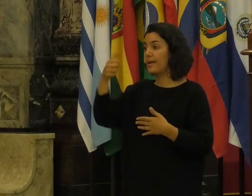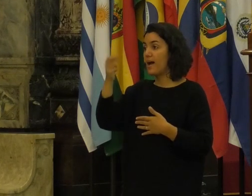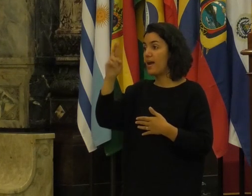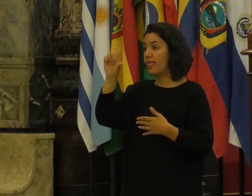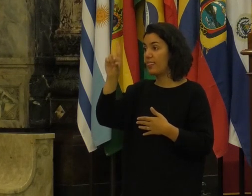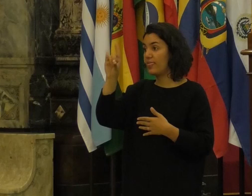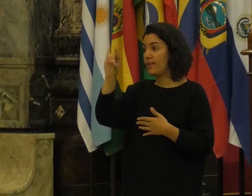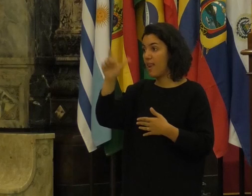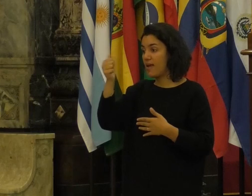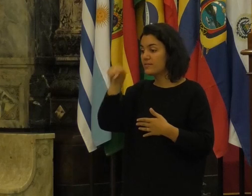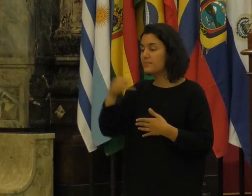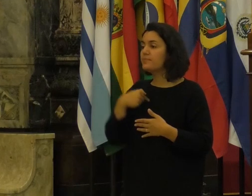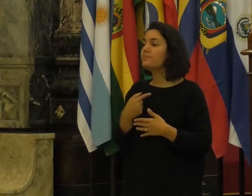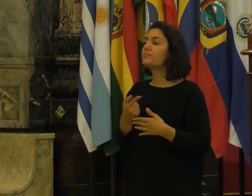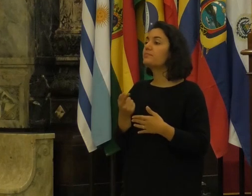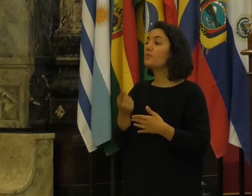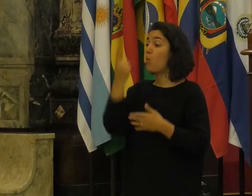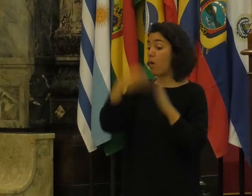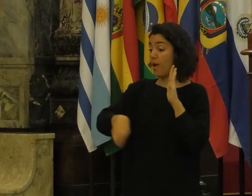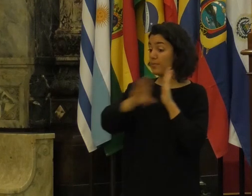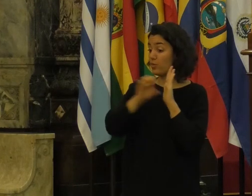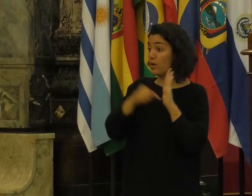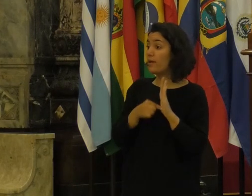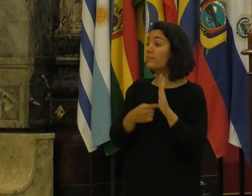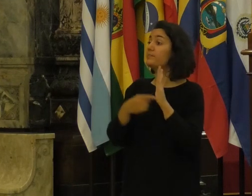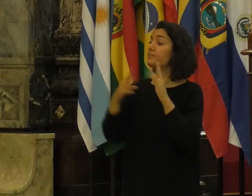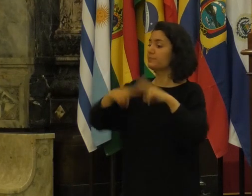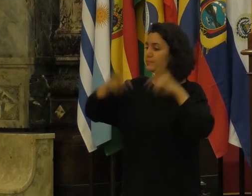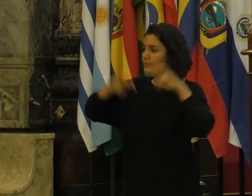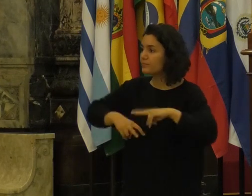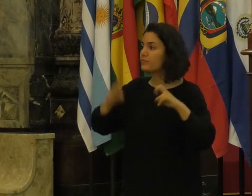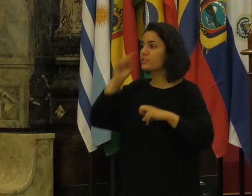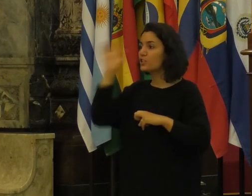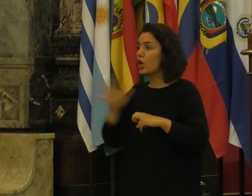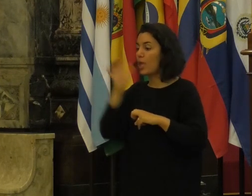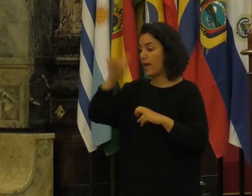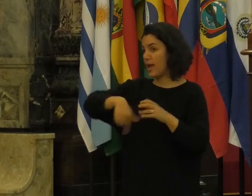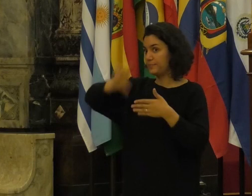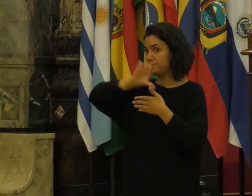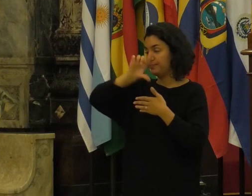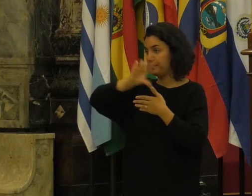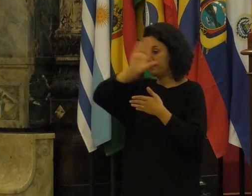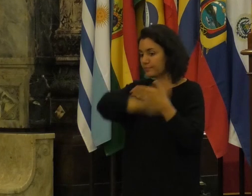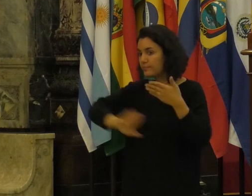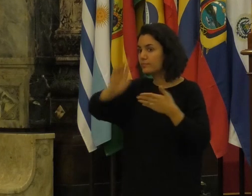de Gutiérrez y la Indeira está dedicado a la investigación en psicología en América Latina.